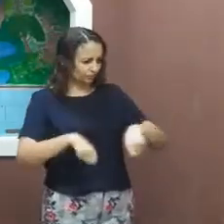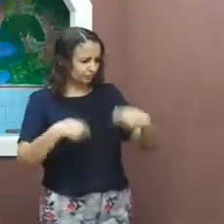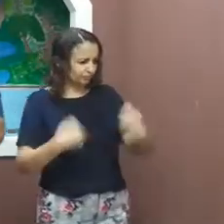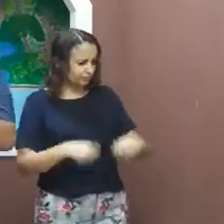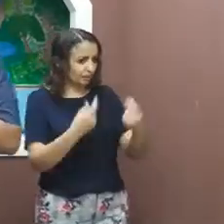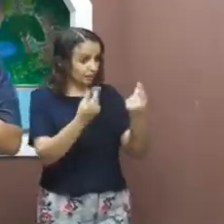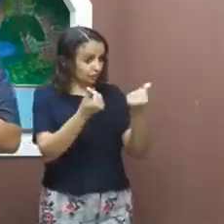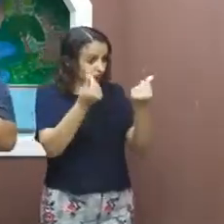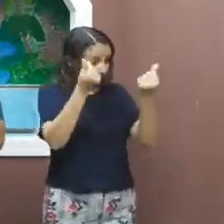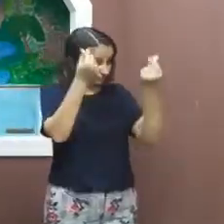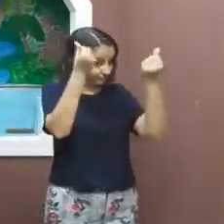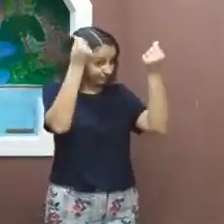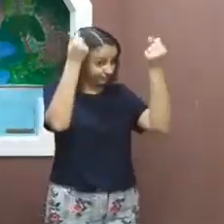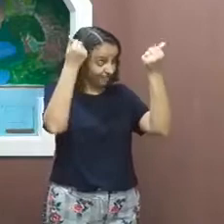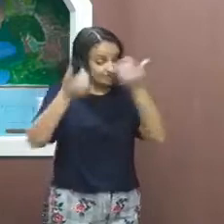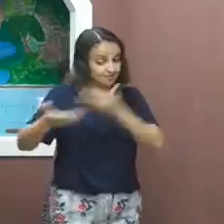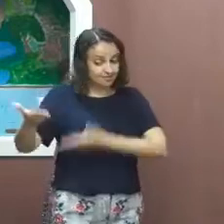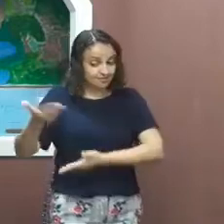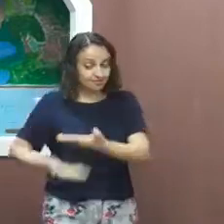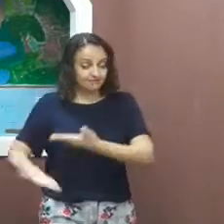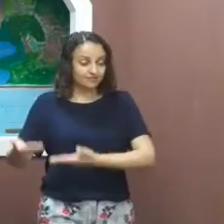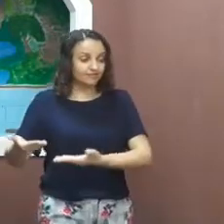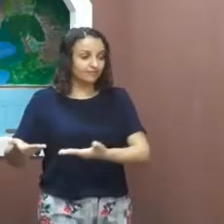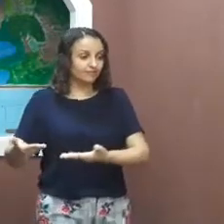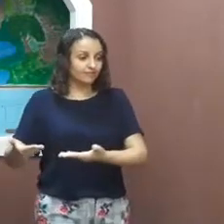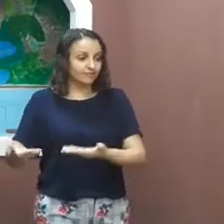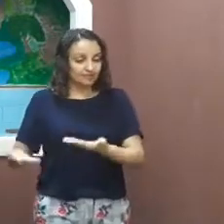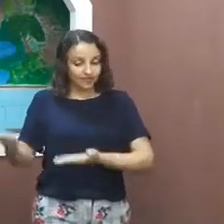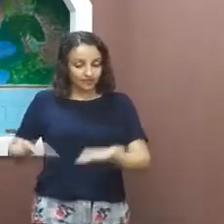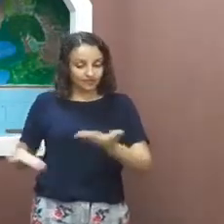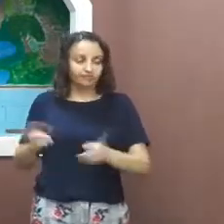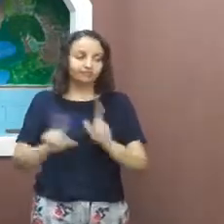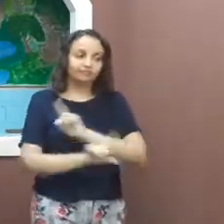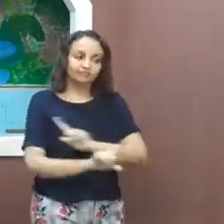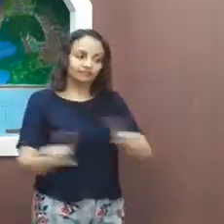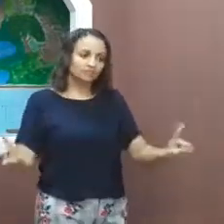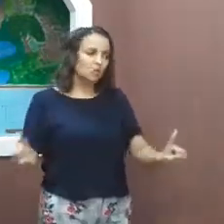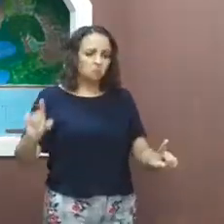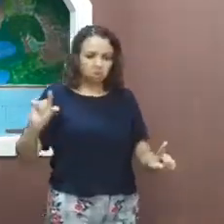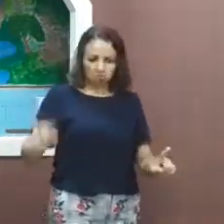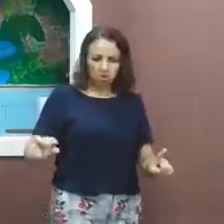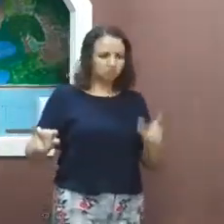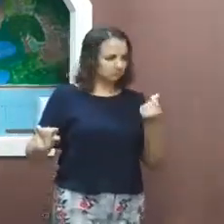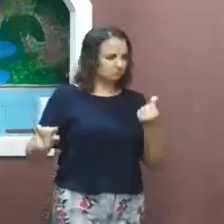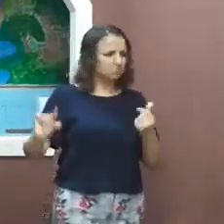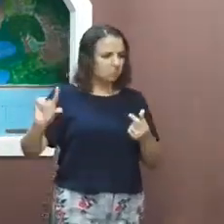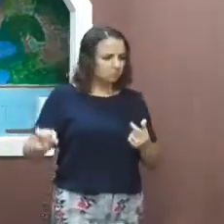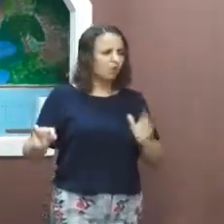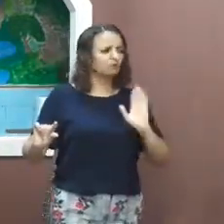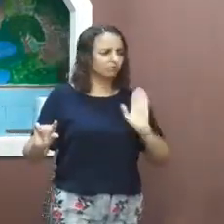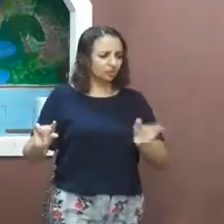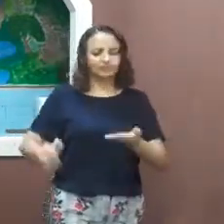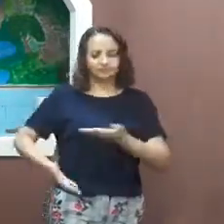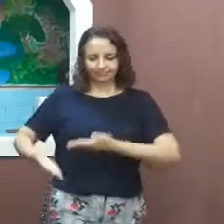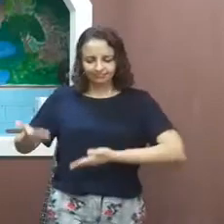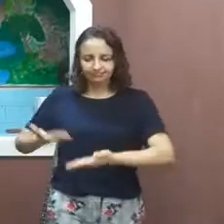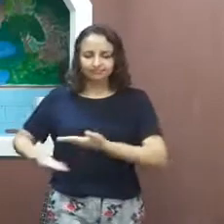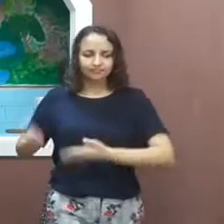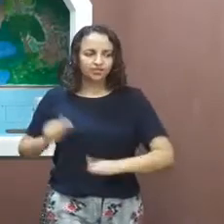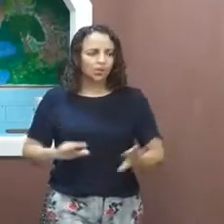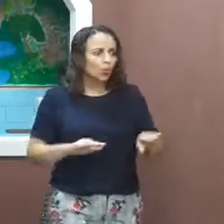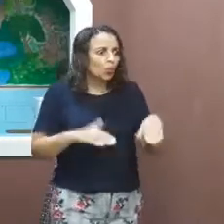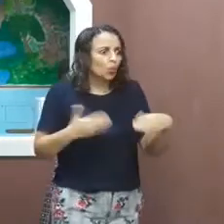dinheiro? Não. Não precisa de muito dinheiro. Sabe quando você serve